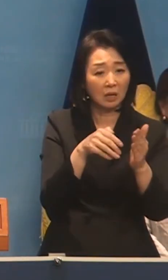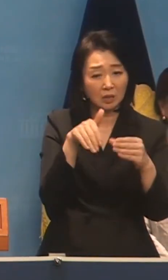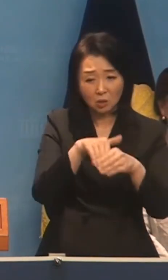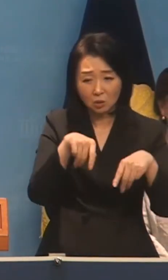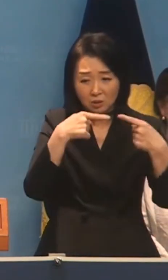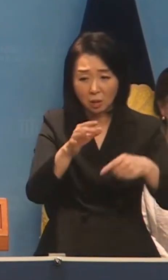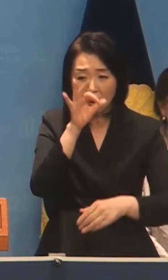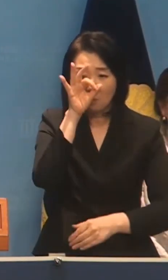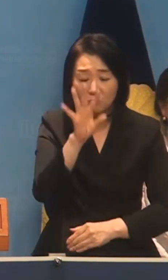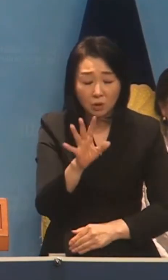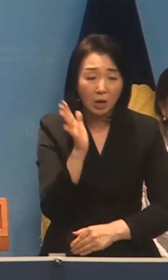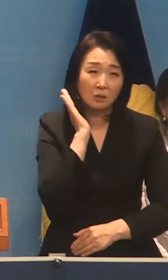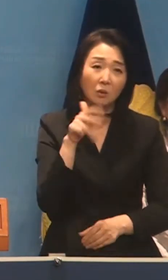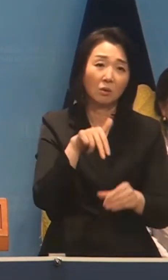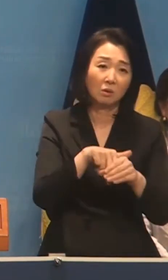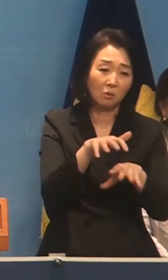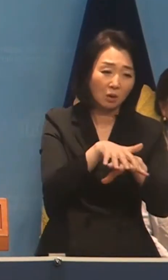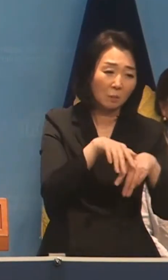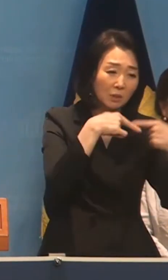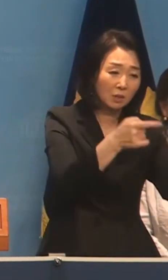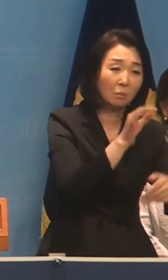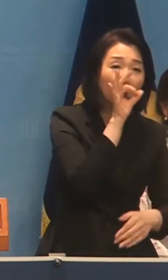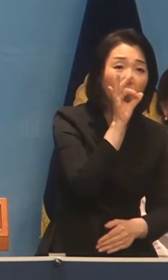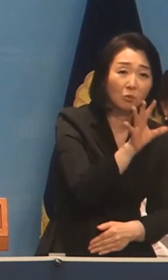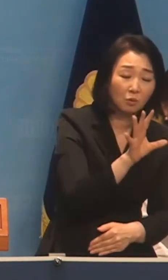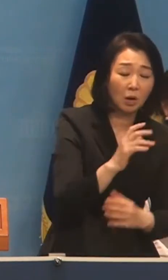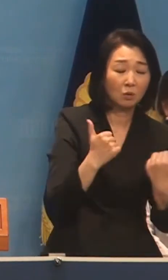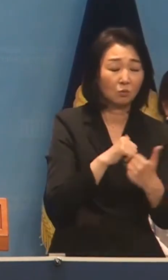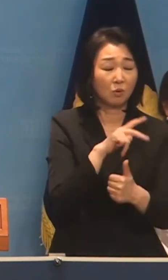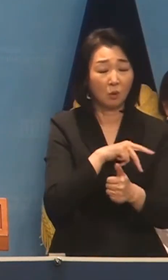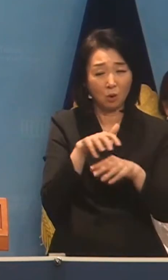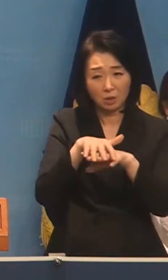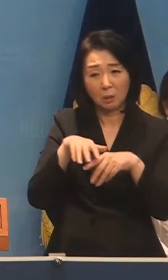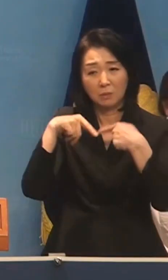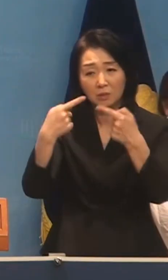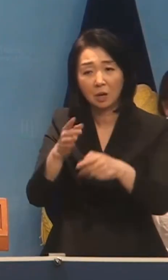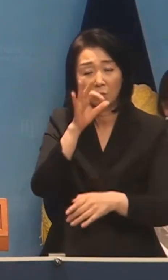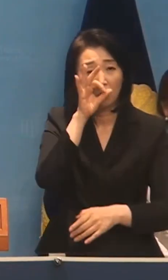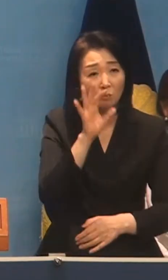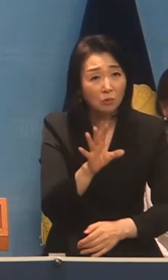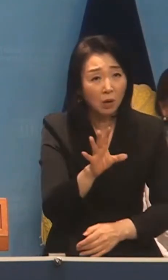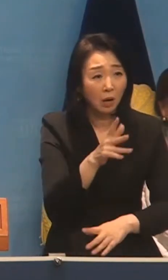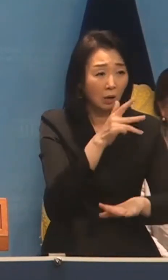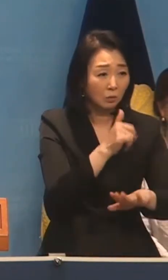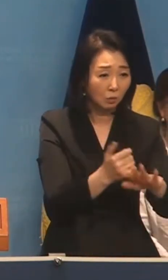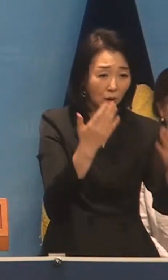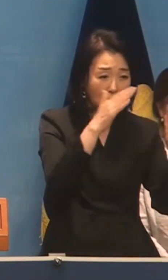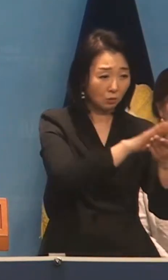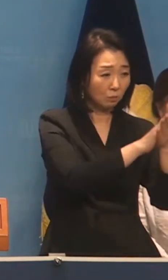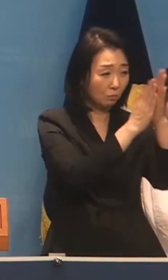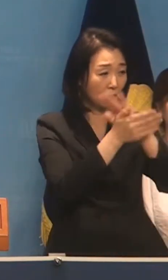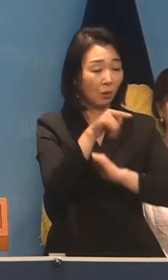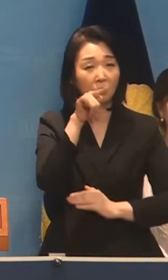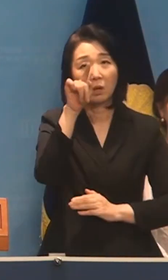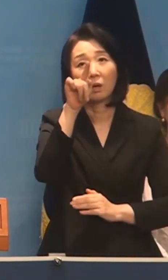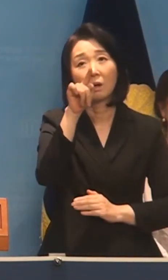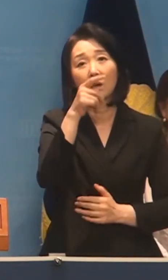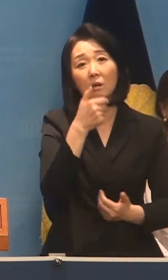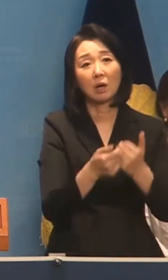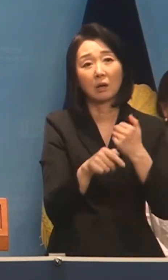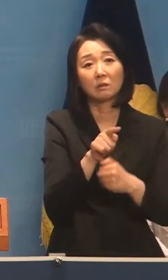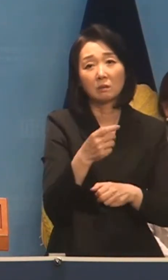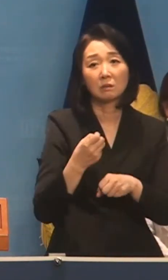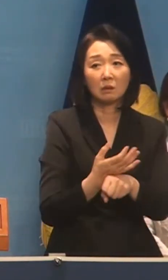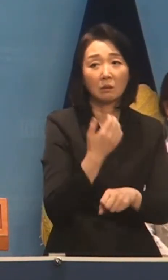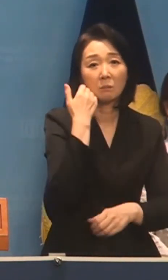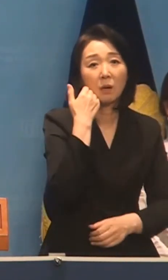대통령 후보 선거 캠프에 들어갈 수 없고 국회의원 캠프에 넘어가고, 그러니 학교에 변화된 이 모습을 전달할